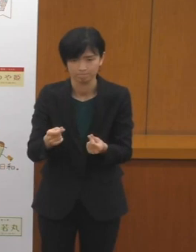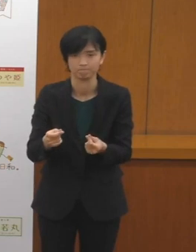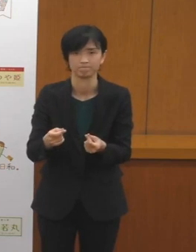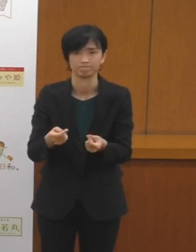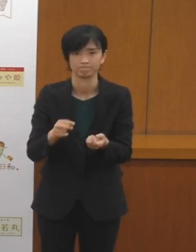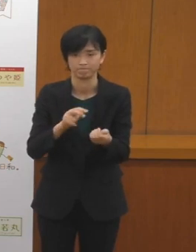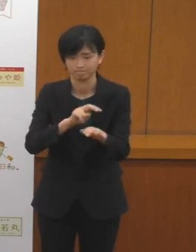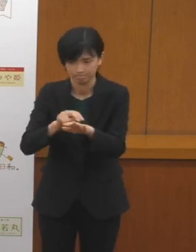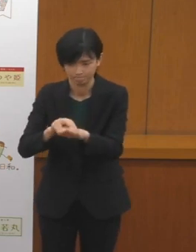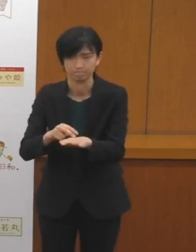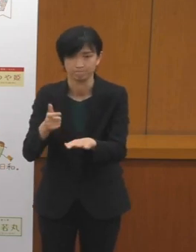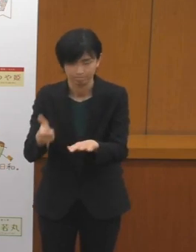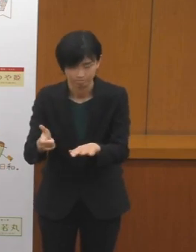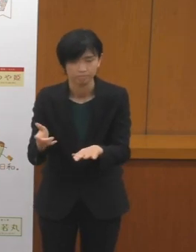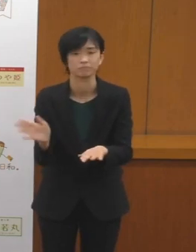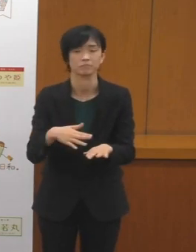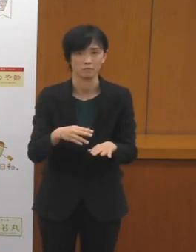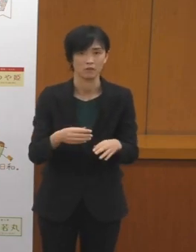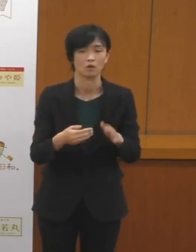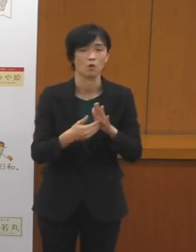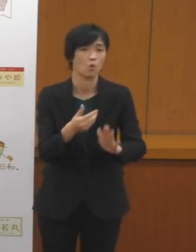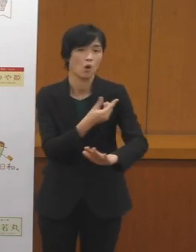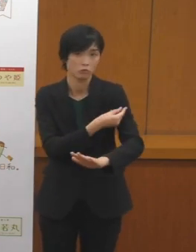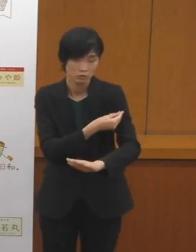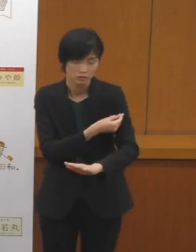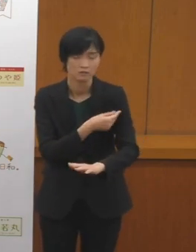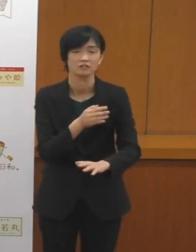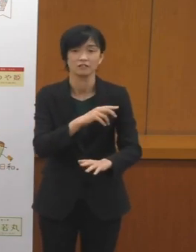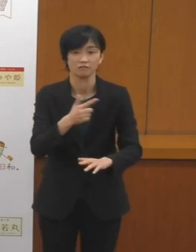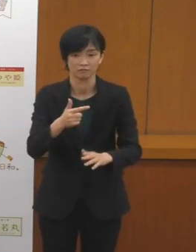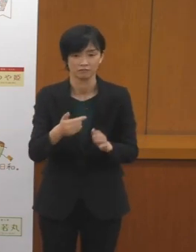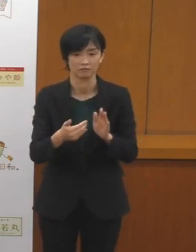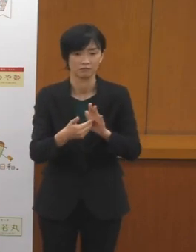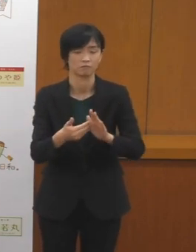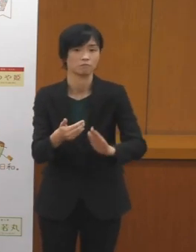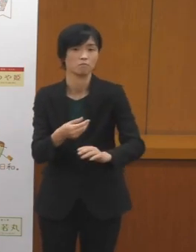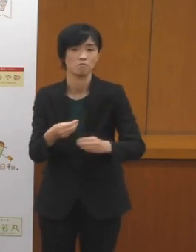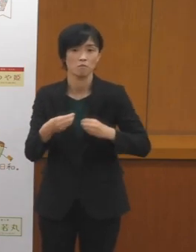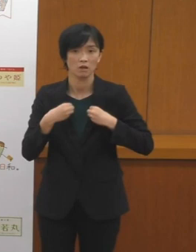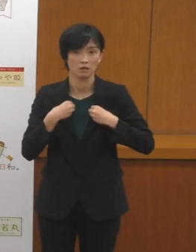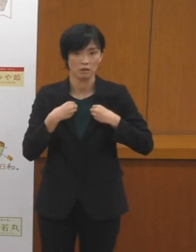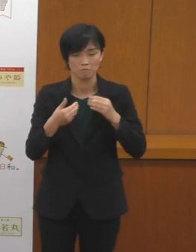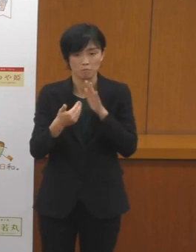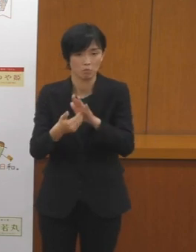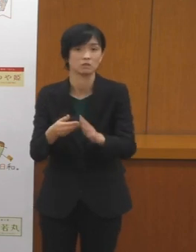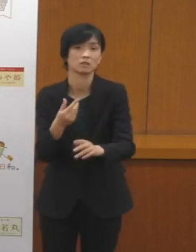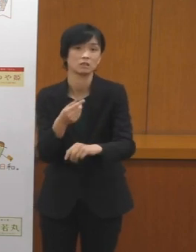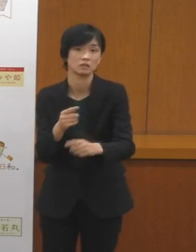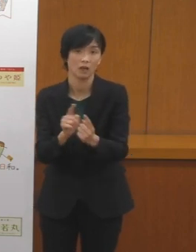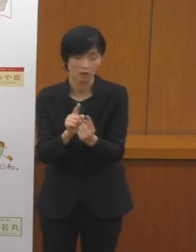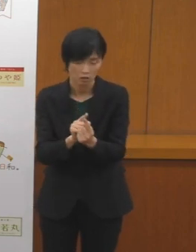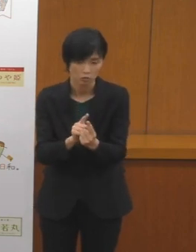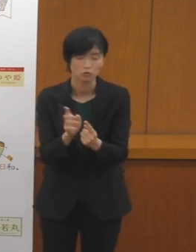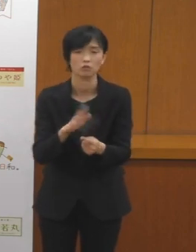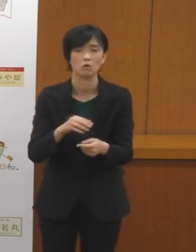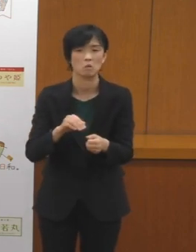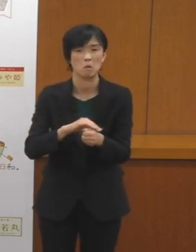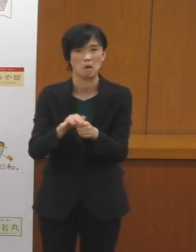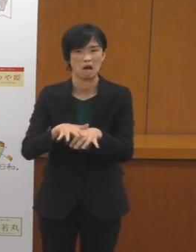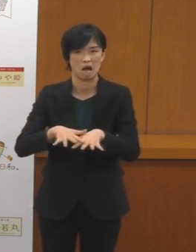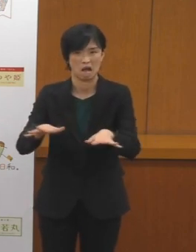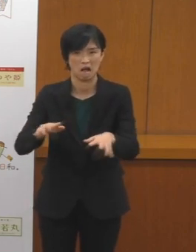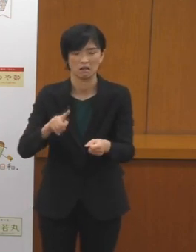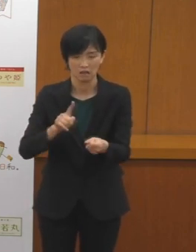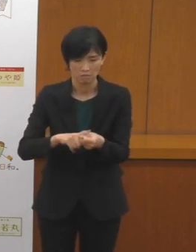ワクチン接種などの感染防止対策そしてこの中により大きな影響を受けた地域経済の